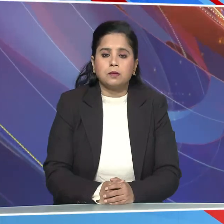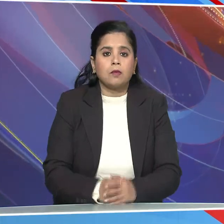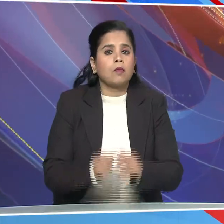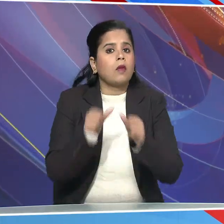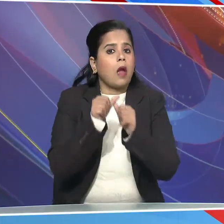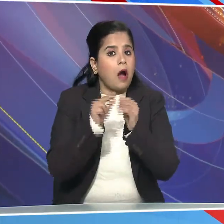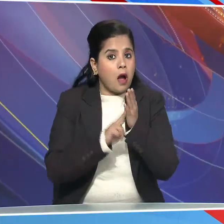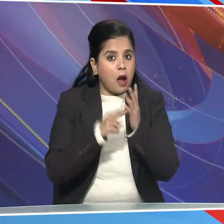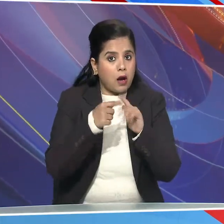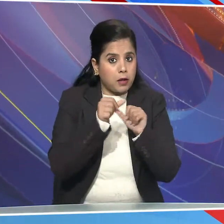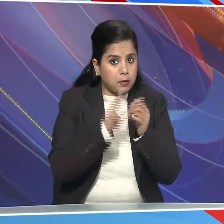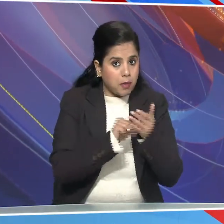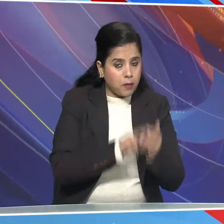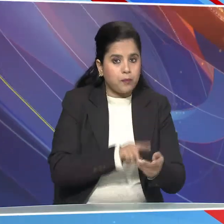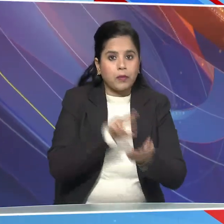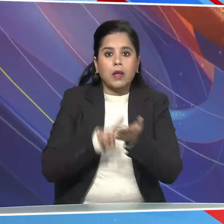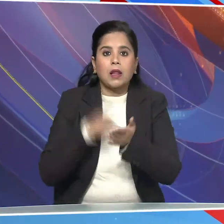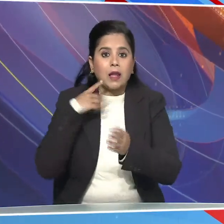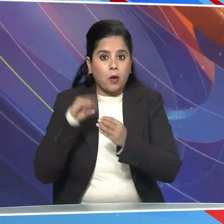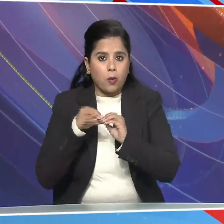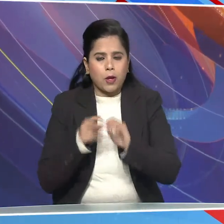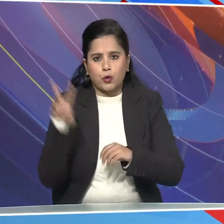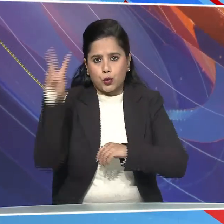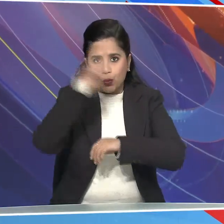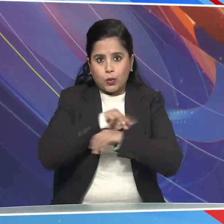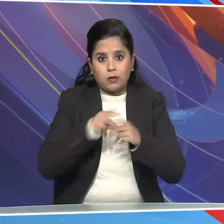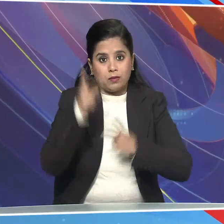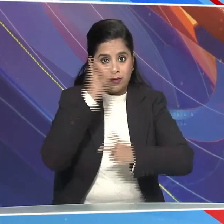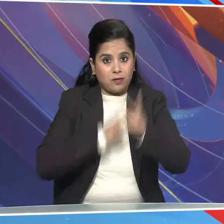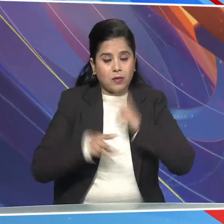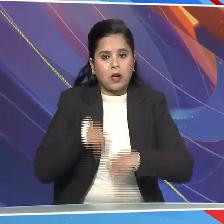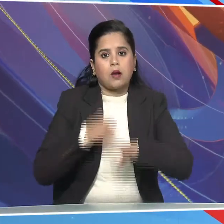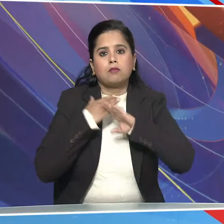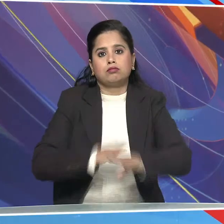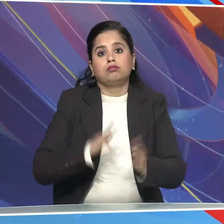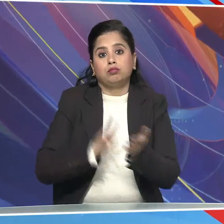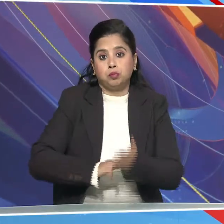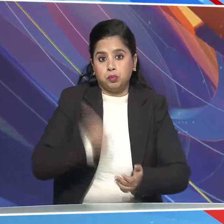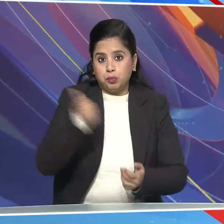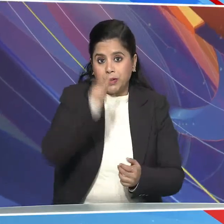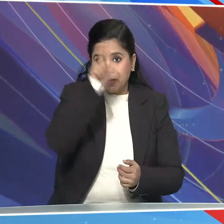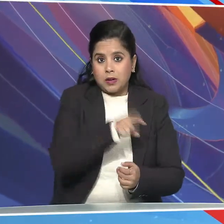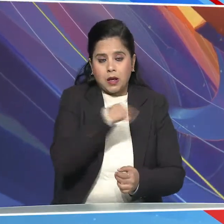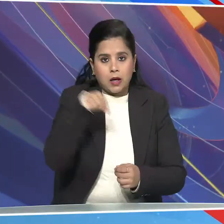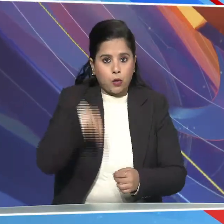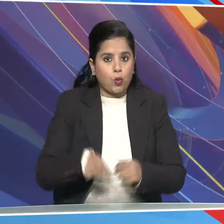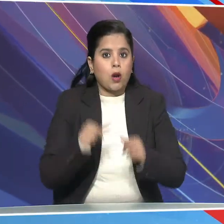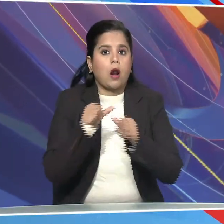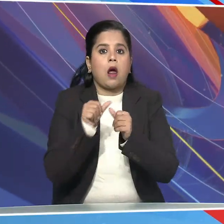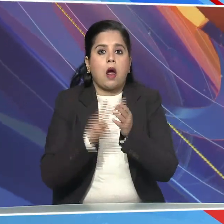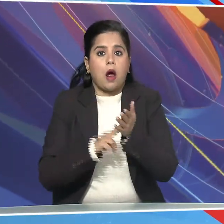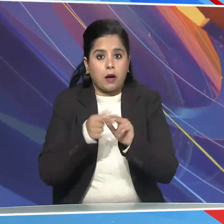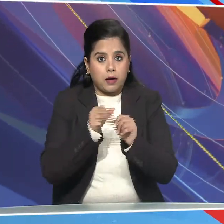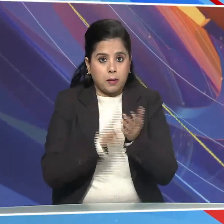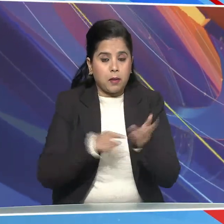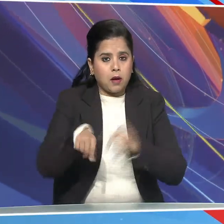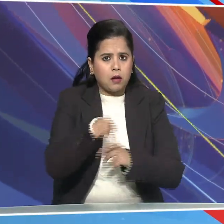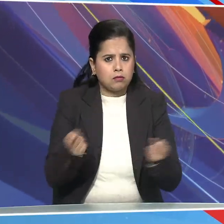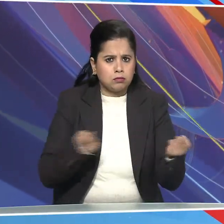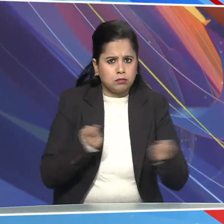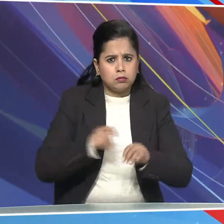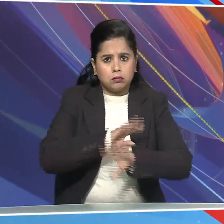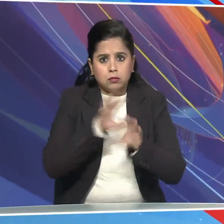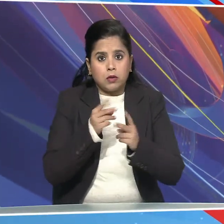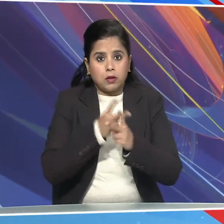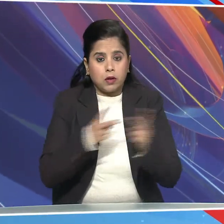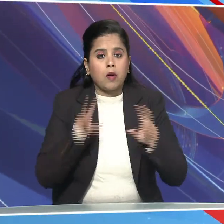अंडमान और निकोबार दीप समूह की दो दिवसीय यात्रा पर गए रक्षा मंत्री राजनाथ सिंह आज अंडमान और निकोबार कमान की परिचालन